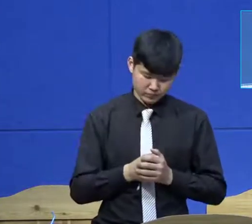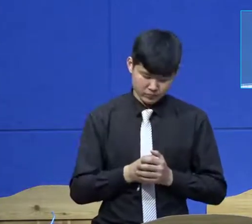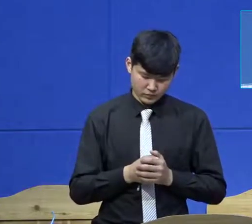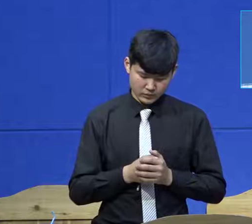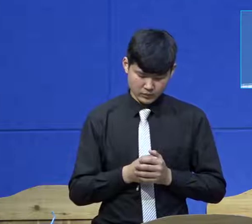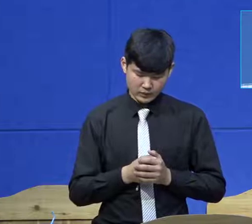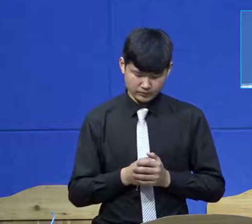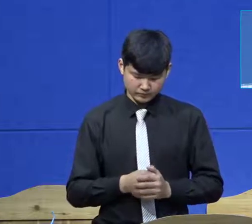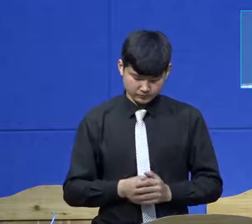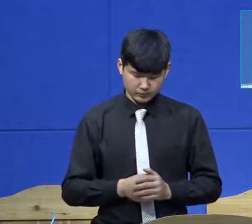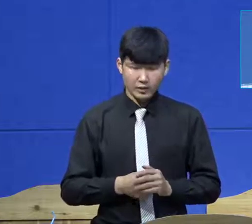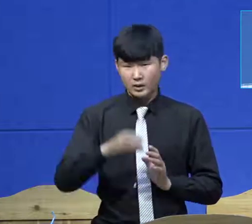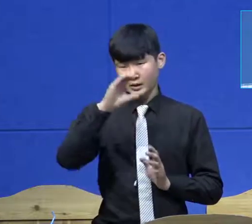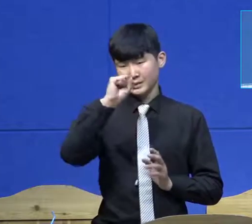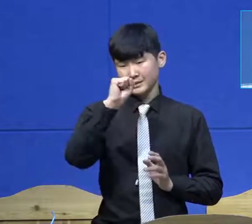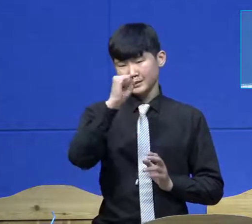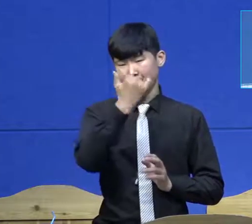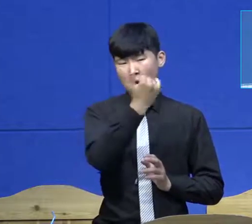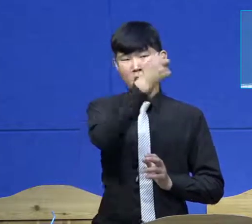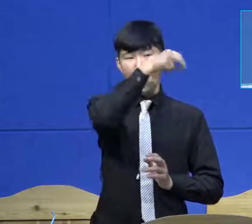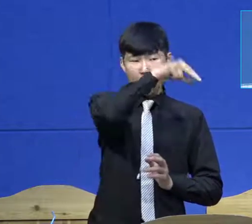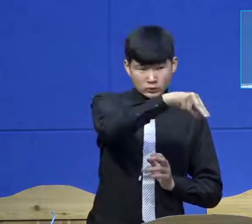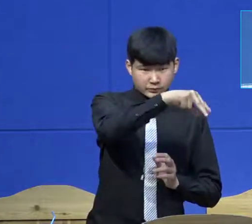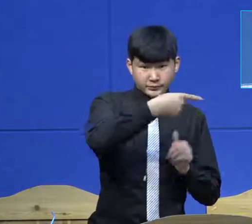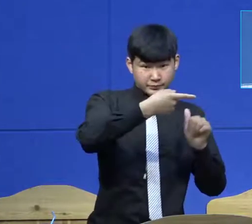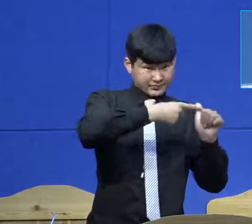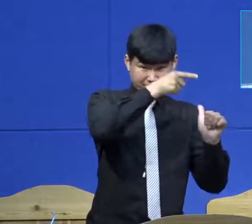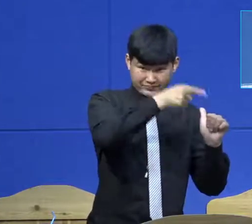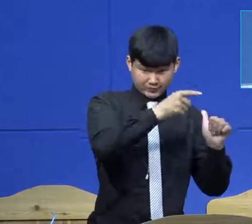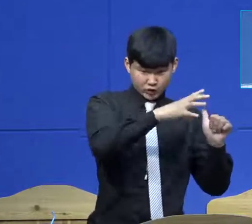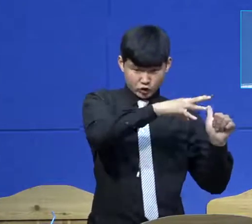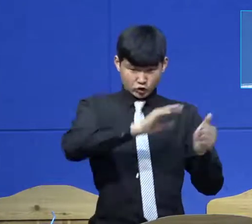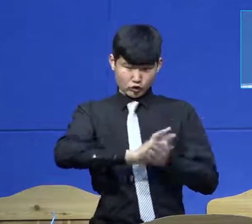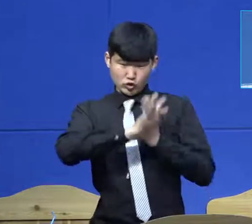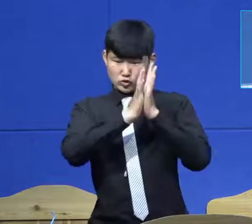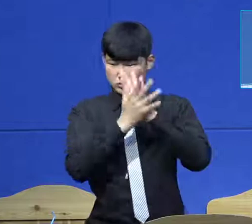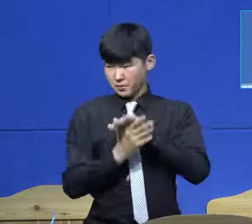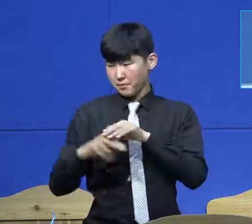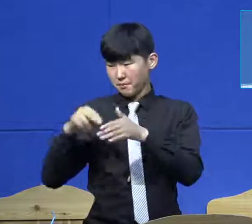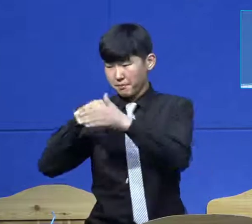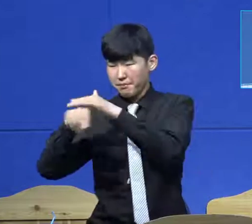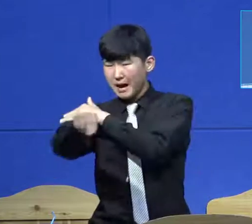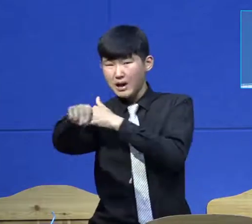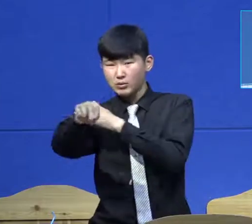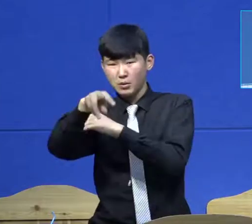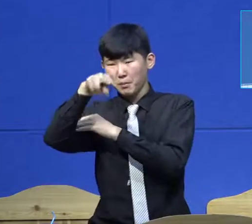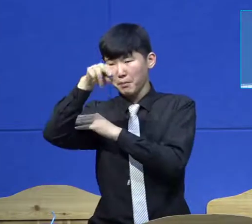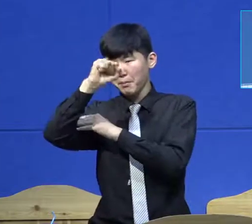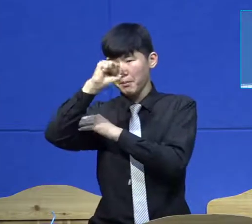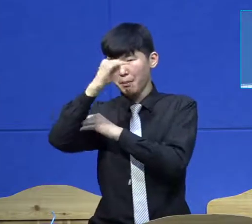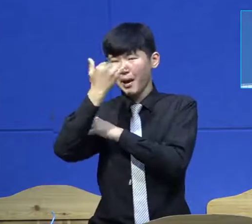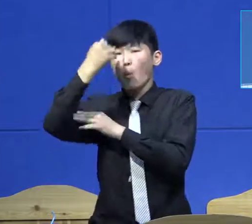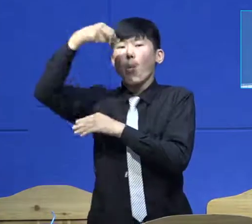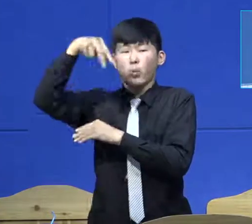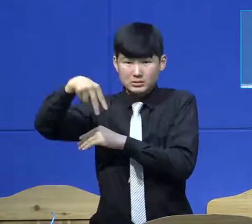тэр Саулын нэг Паул болгож өөрчилдөг үстэй. Саул бол агуу нэгэн агуу